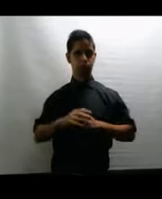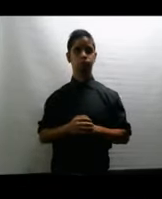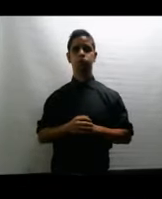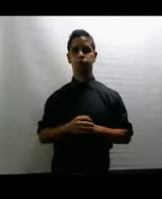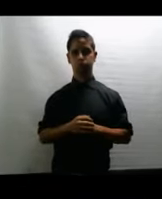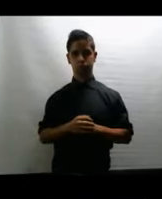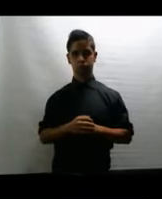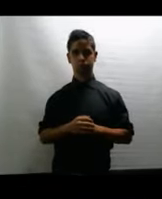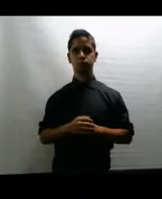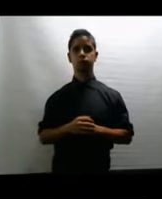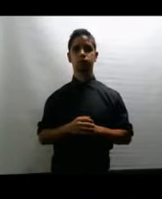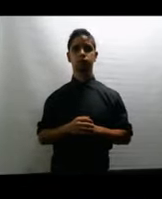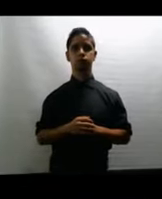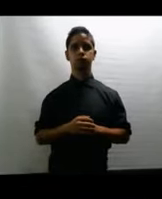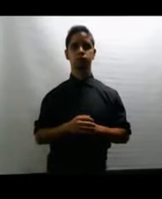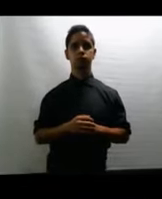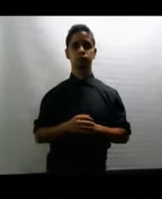entonces